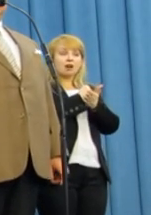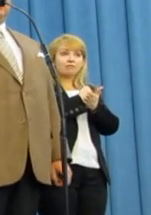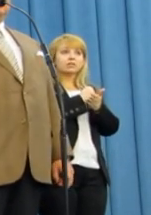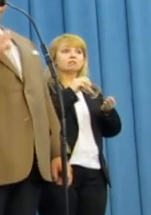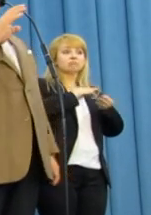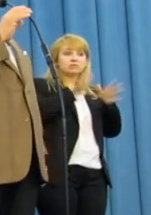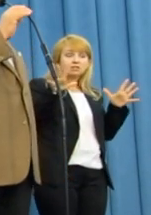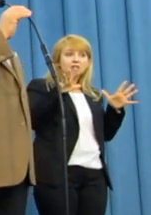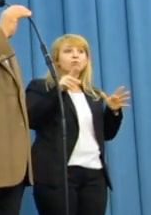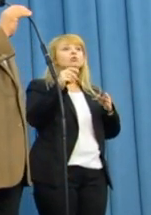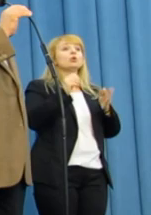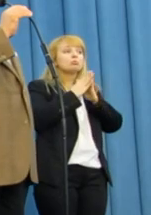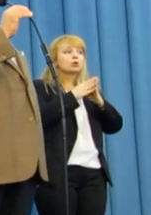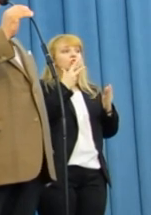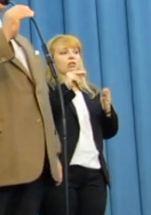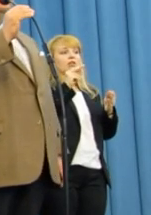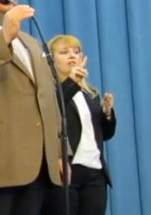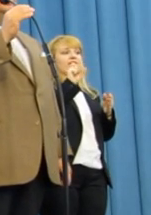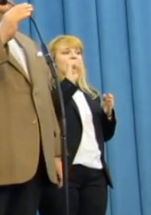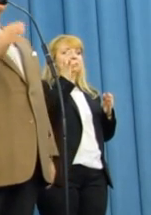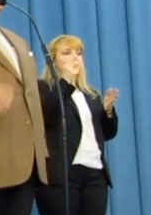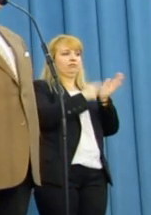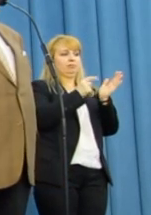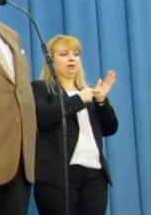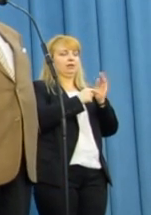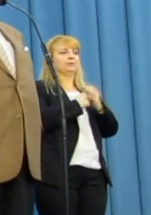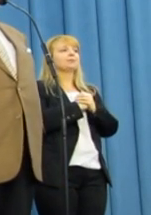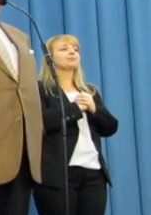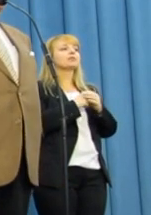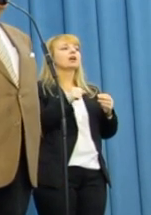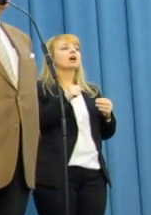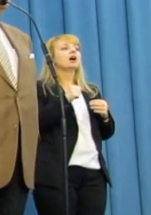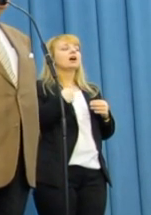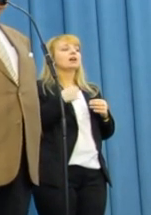ściągał tego VAT-u. Proszę bardzo. Dzień dobry, Kamila Bieczyńska, Lidza